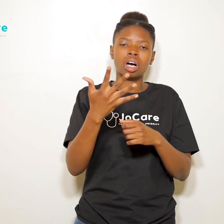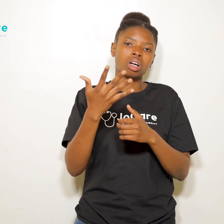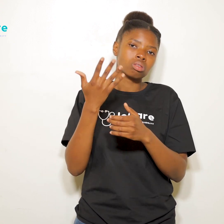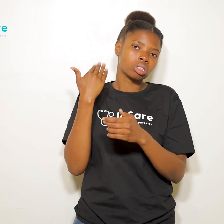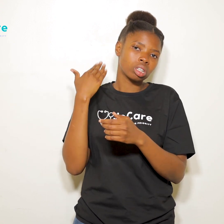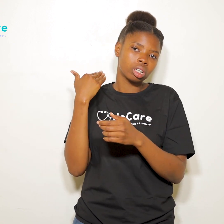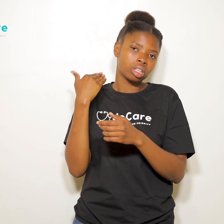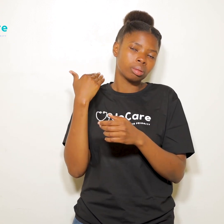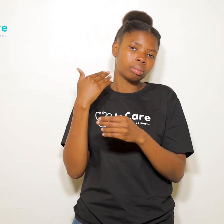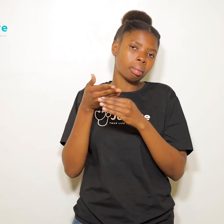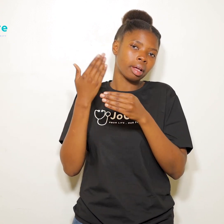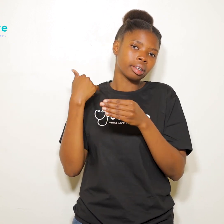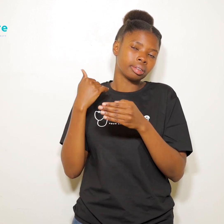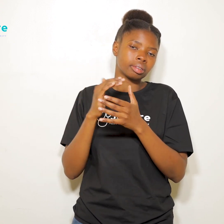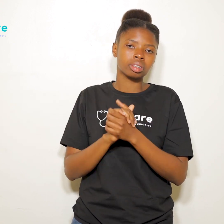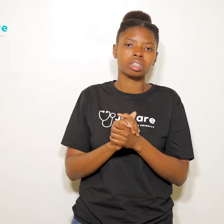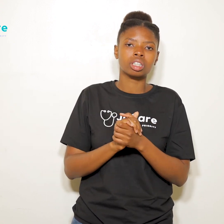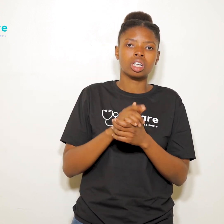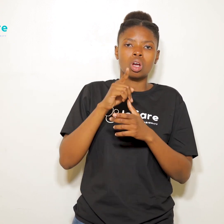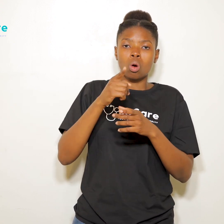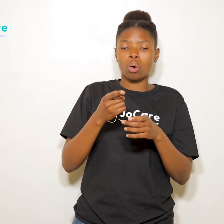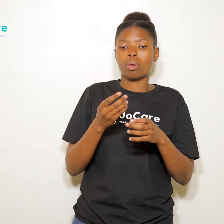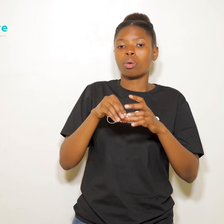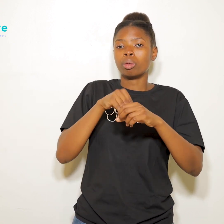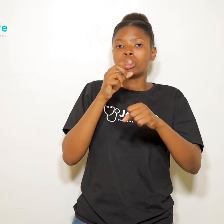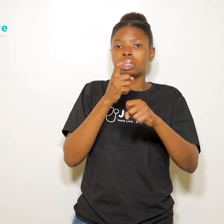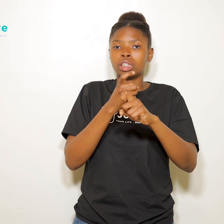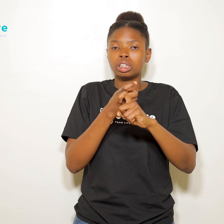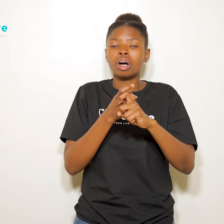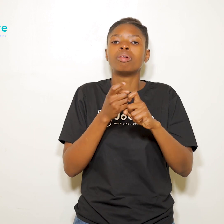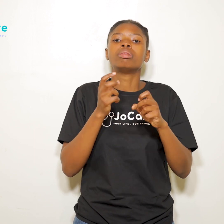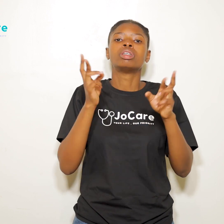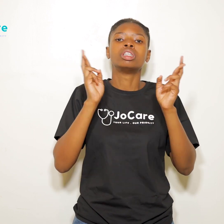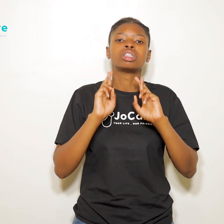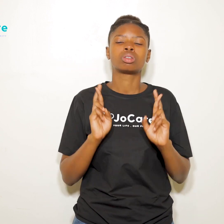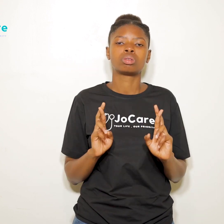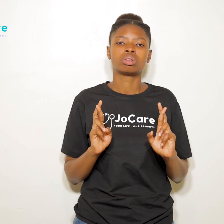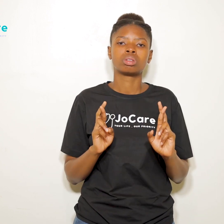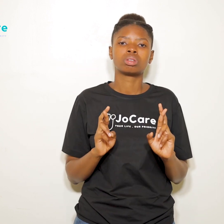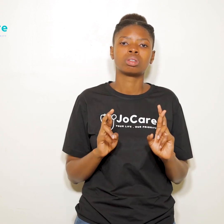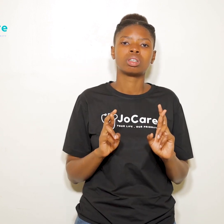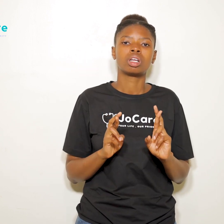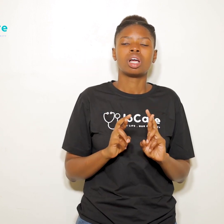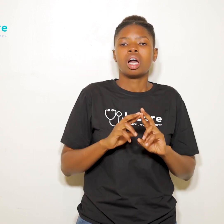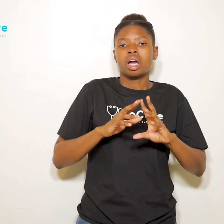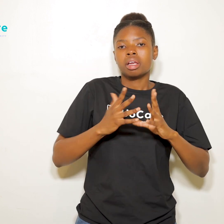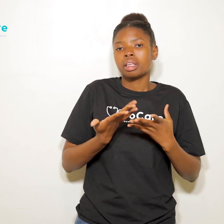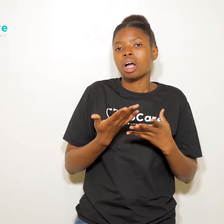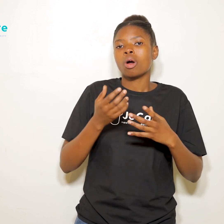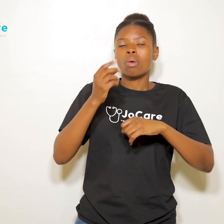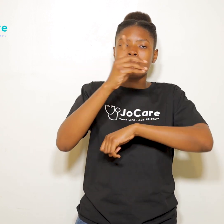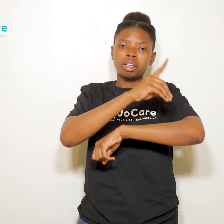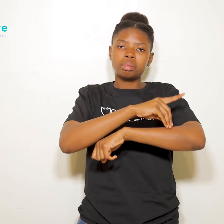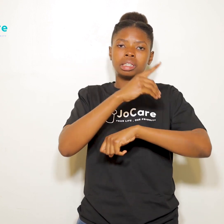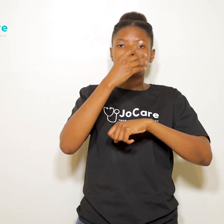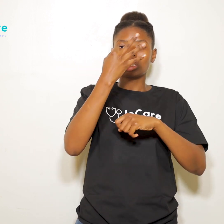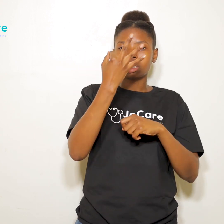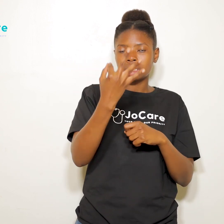igihe cyari cy'uburumbuke, noneho ngafata n'indi minsi 2 cyangwa 3 nyuma nyuma yaho, icyo gihe nacyo